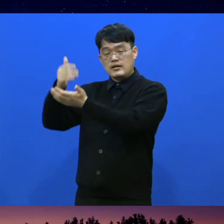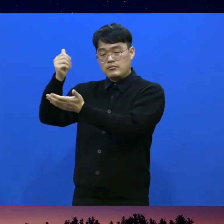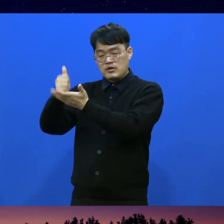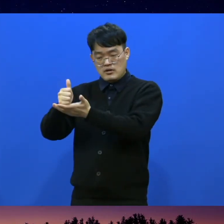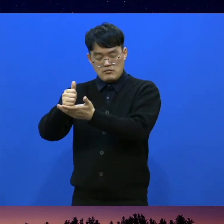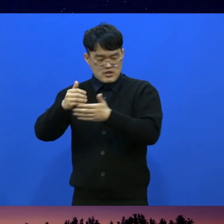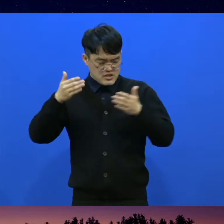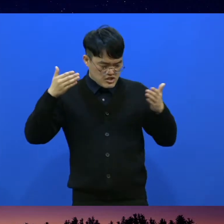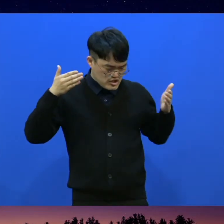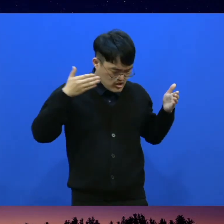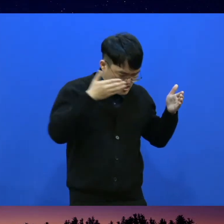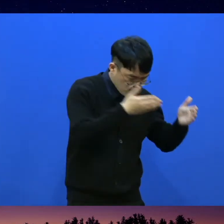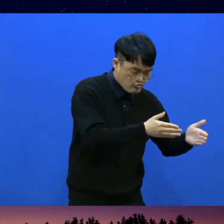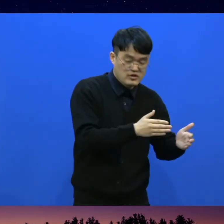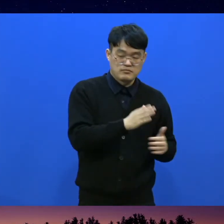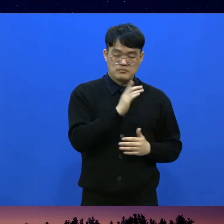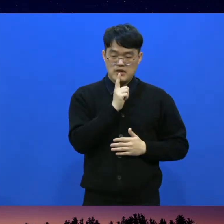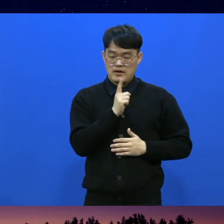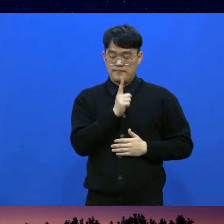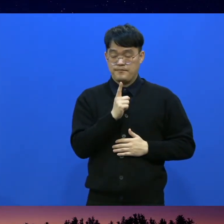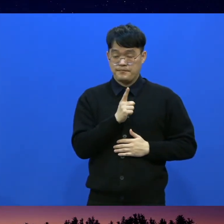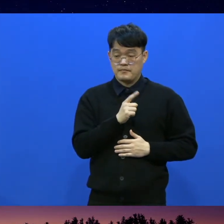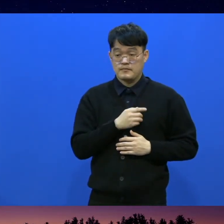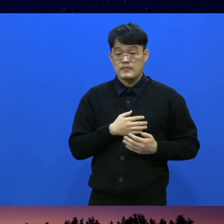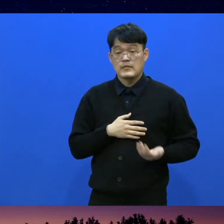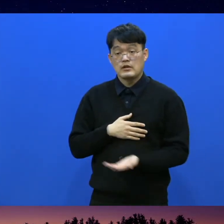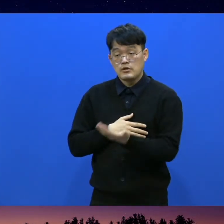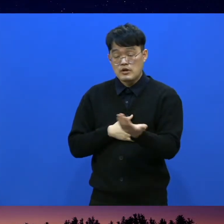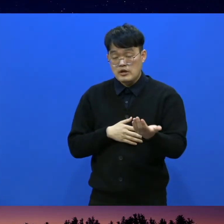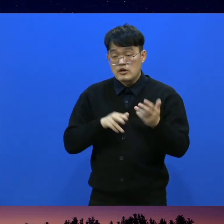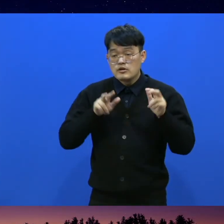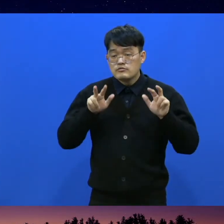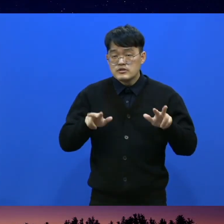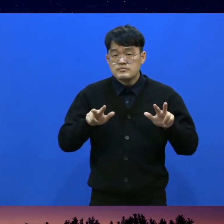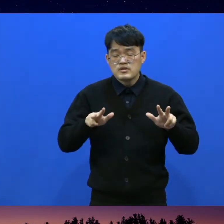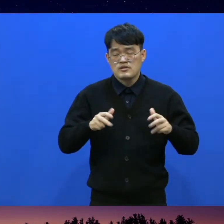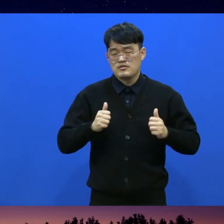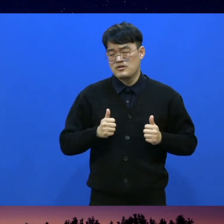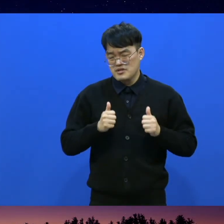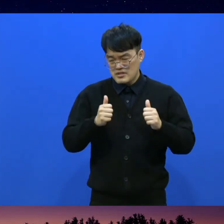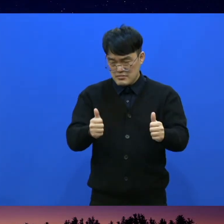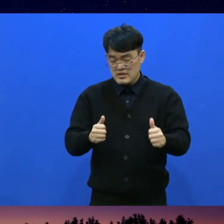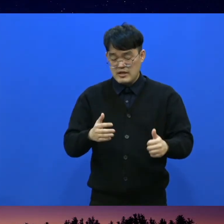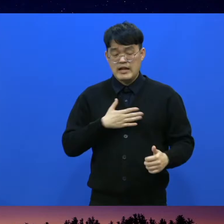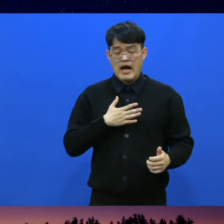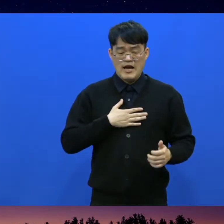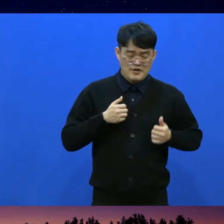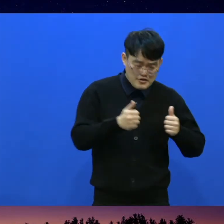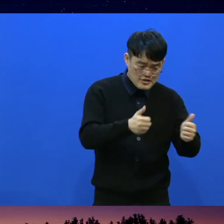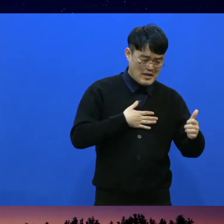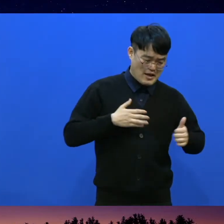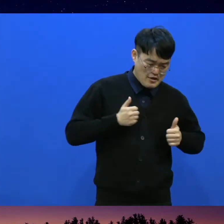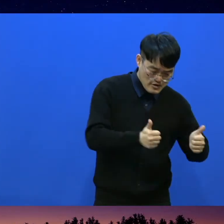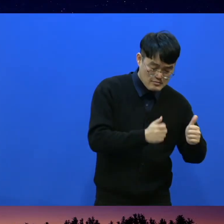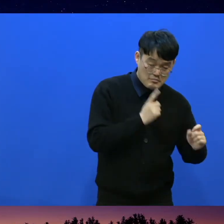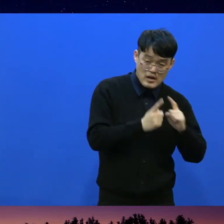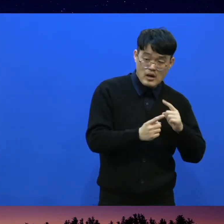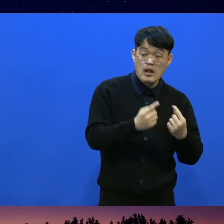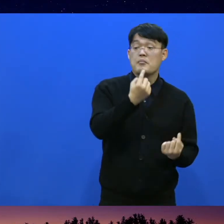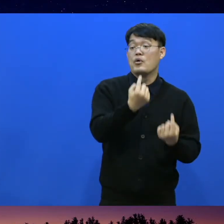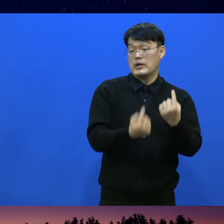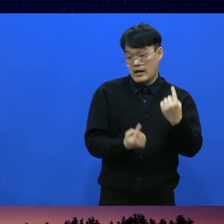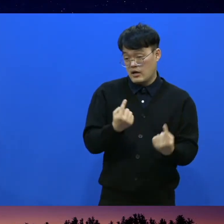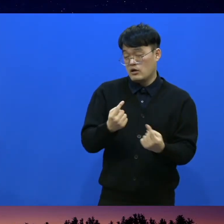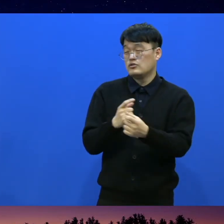여러분, 우리가 얼마나 열심히 기도하는 것을 우리의 열심을 강조할 때가 많지만 우리의 열심보다